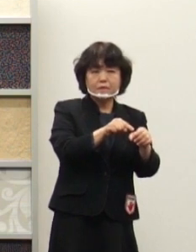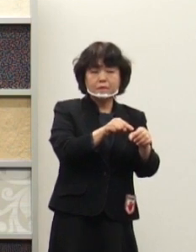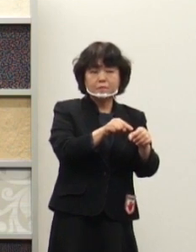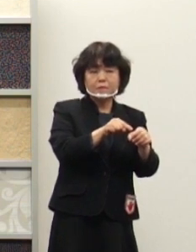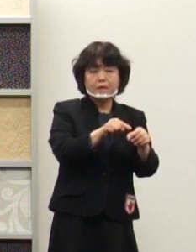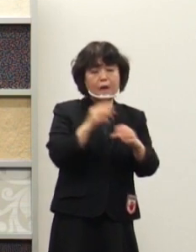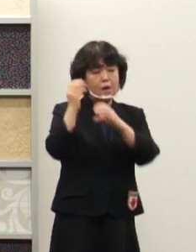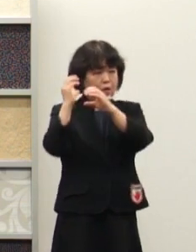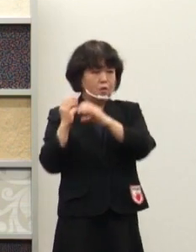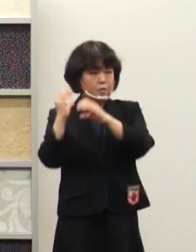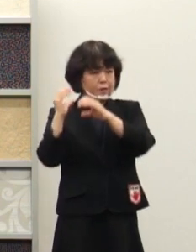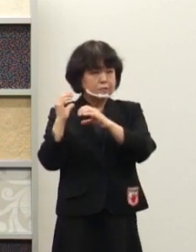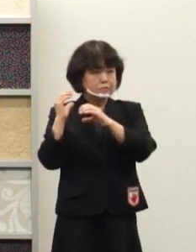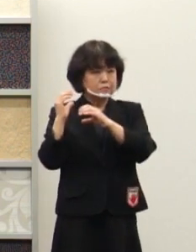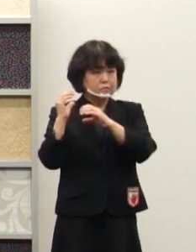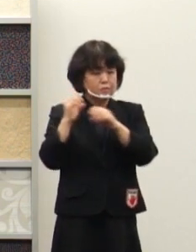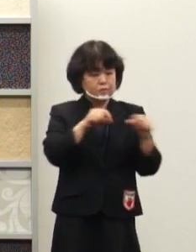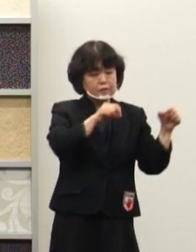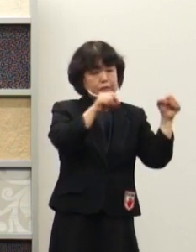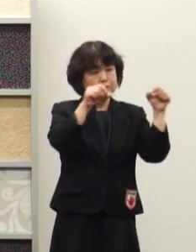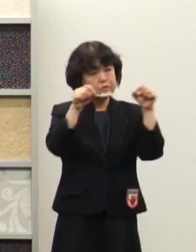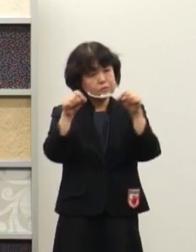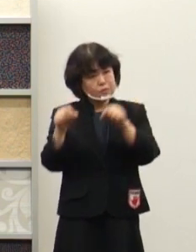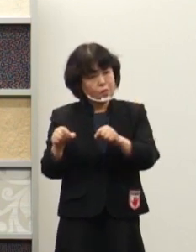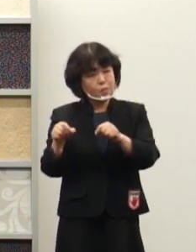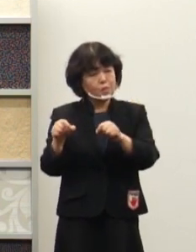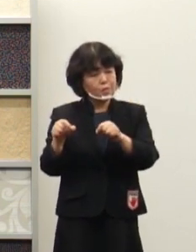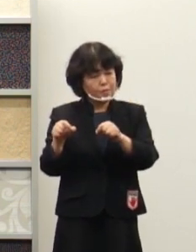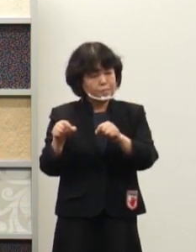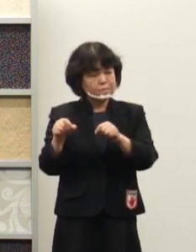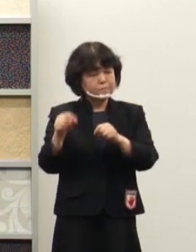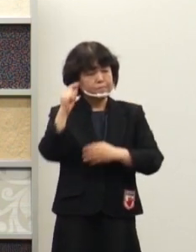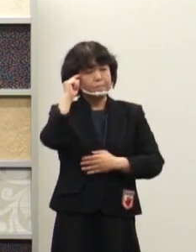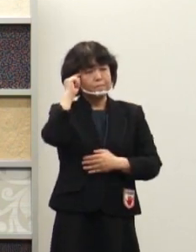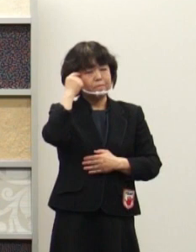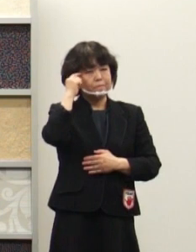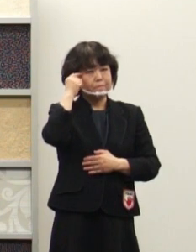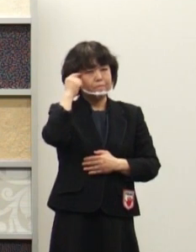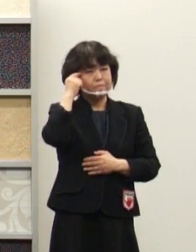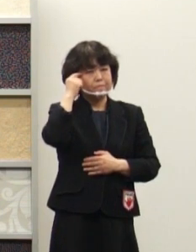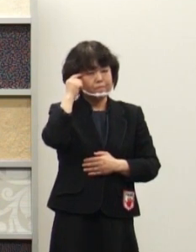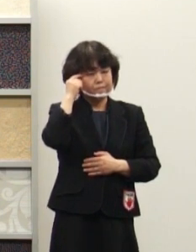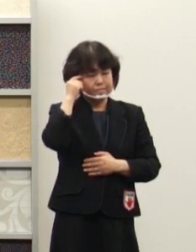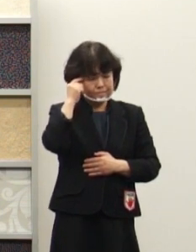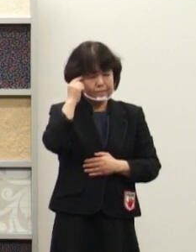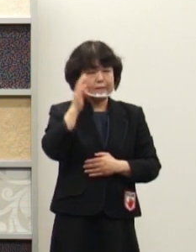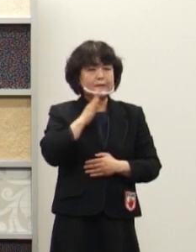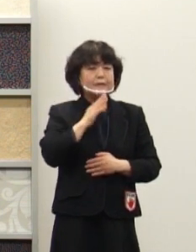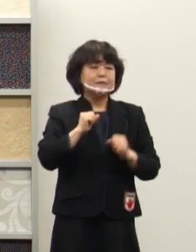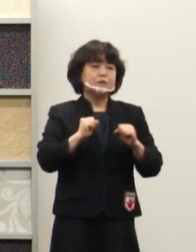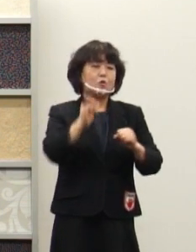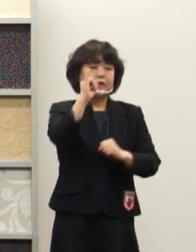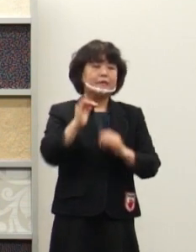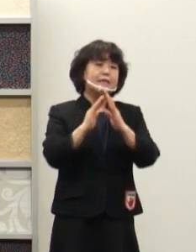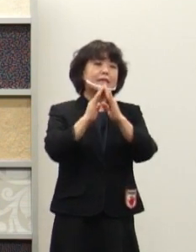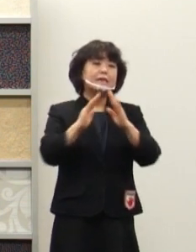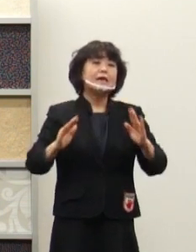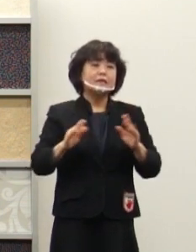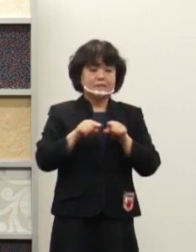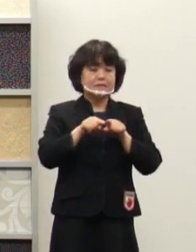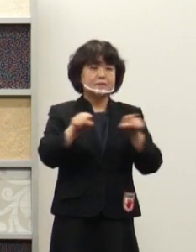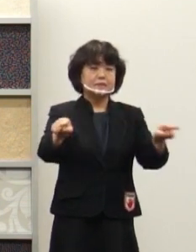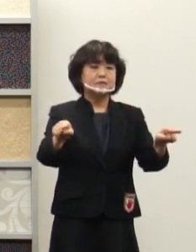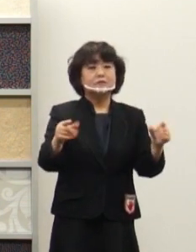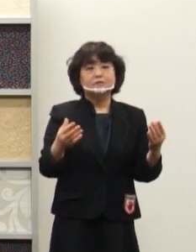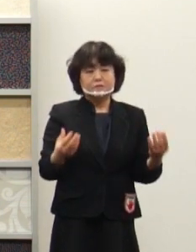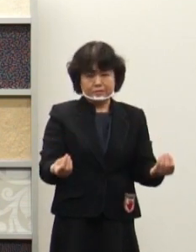長を延長の検討を、してですね、実行委員会にお諮りするように、指示をしたところで